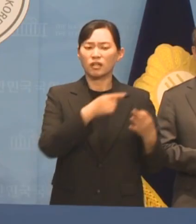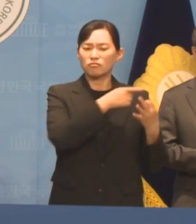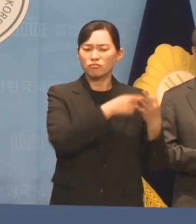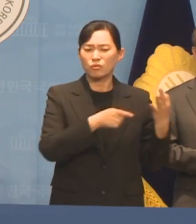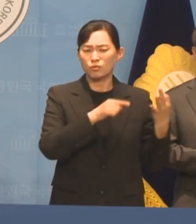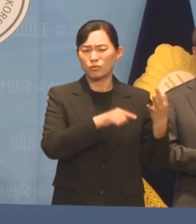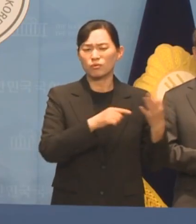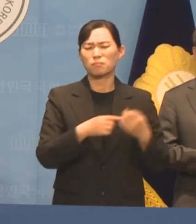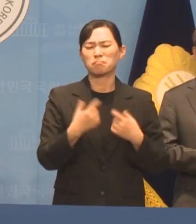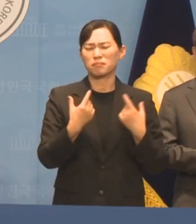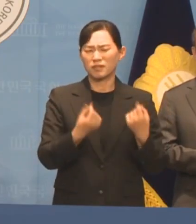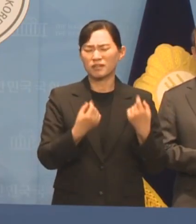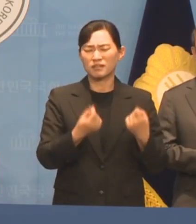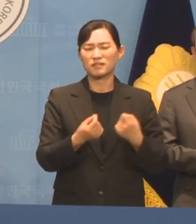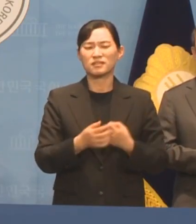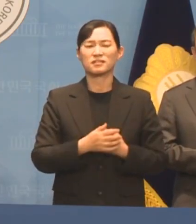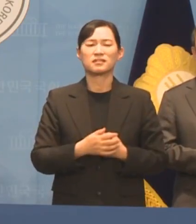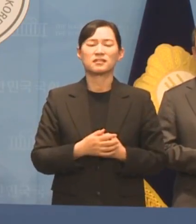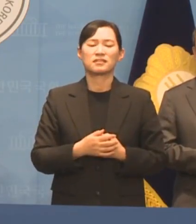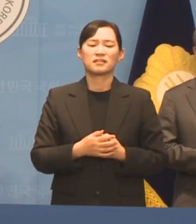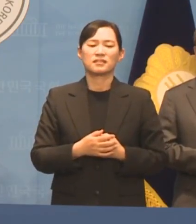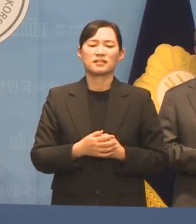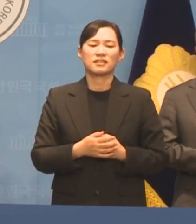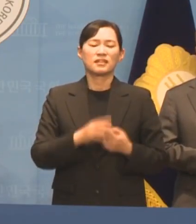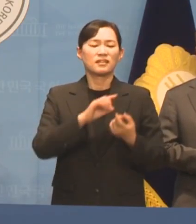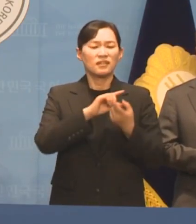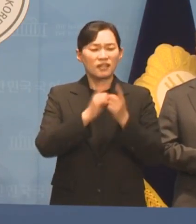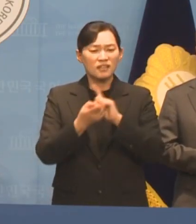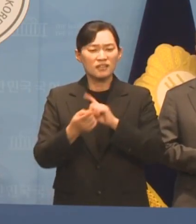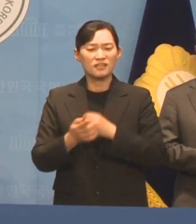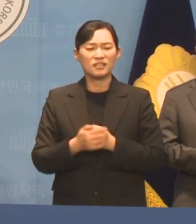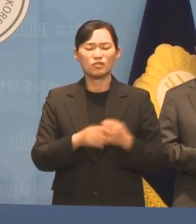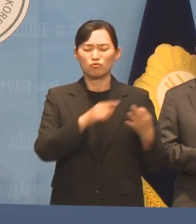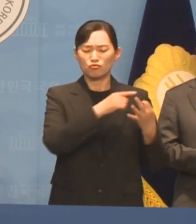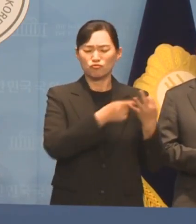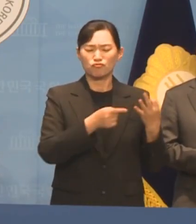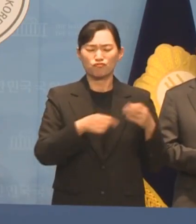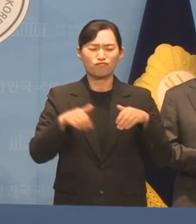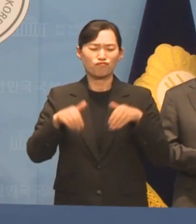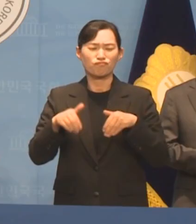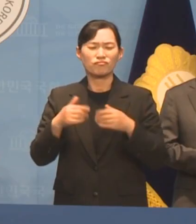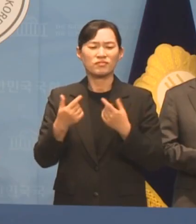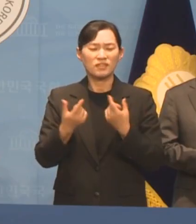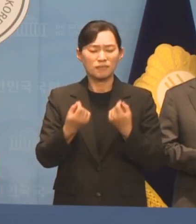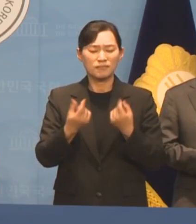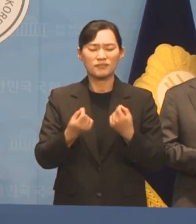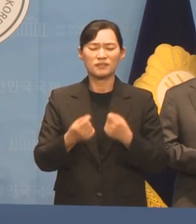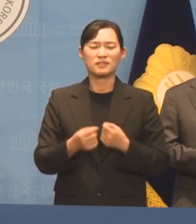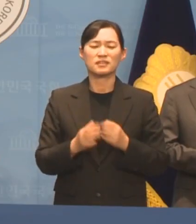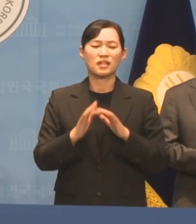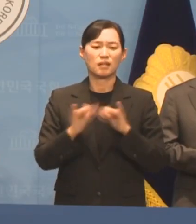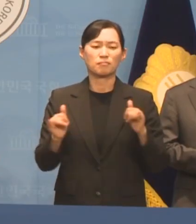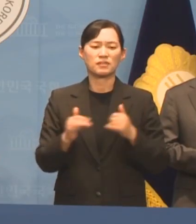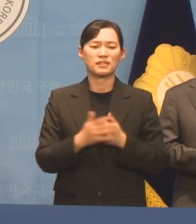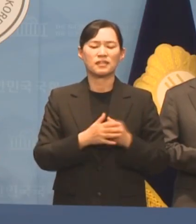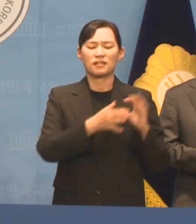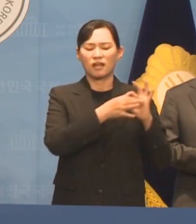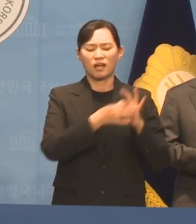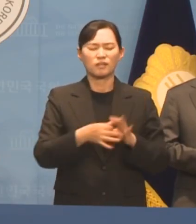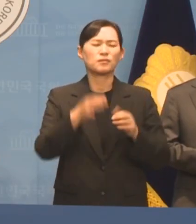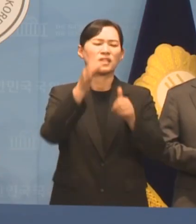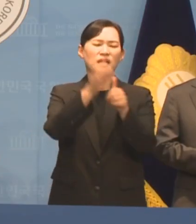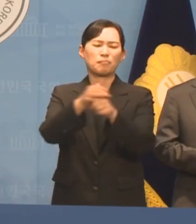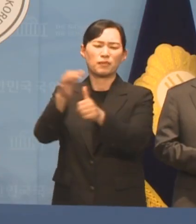전락한 고난대행들은 윤석열의 하수인들을 비찬치 하듯이 알박기 인사를 계속하고